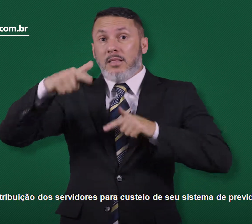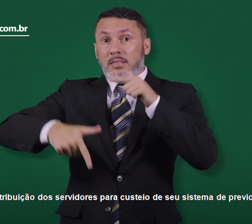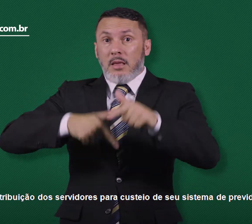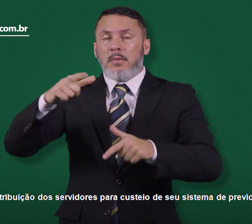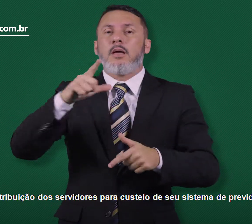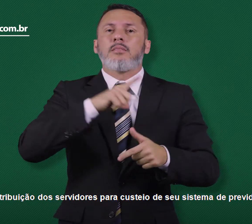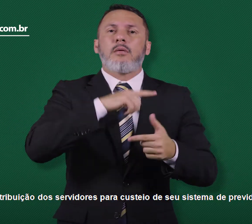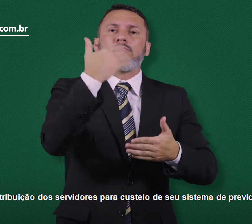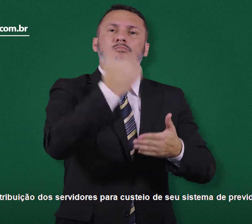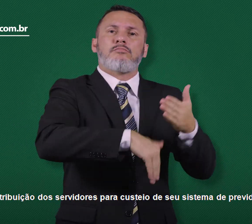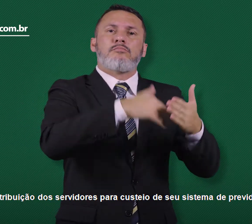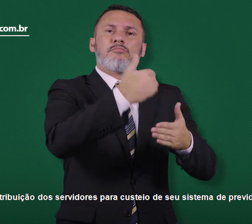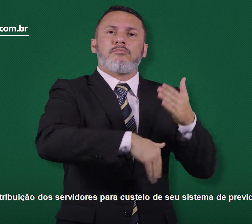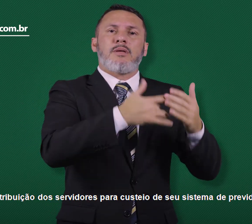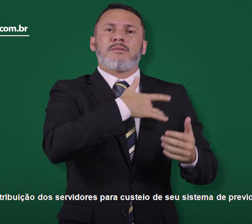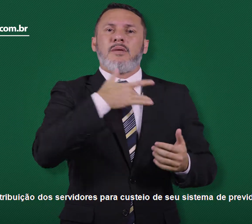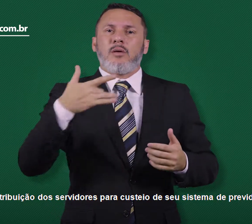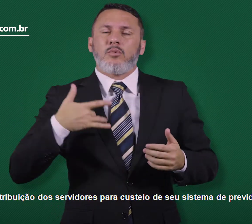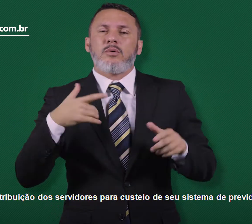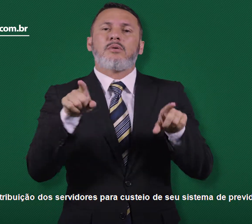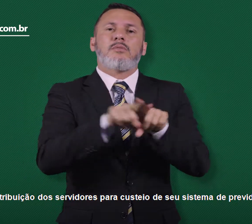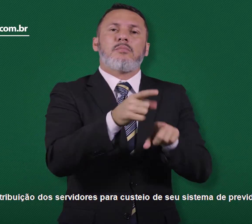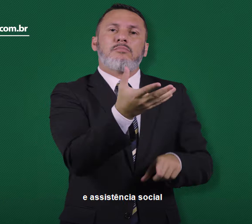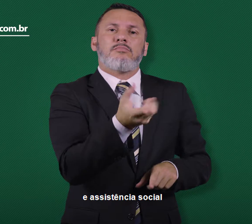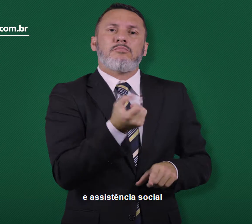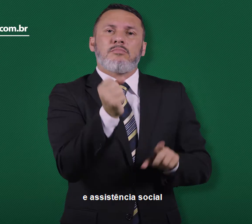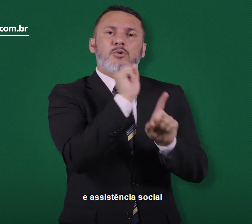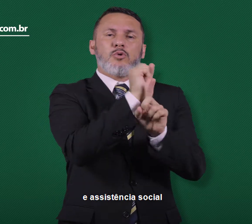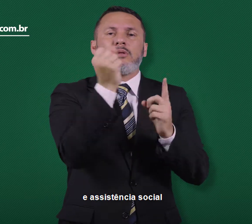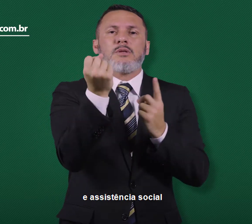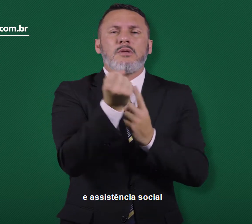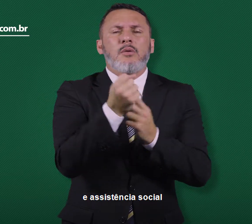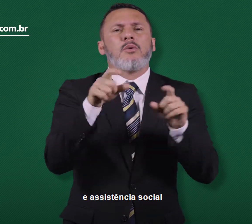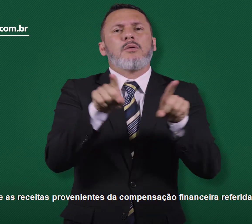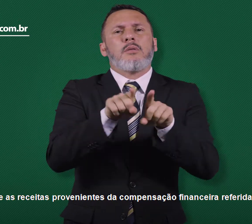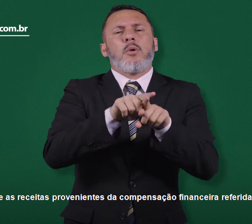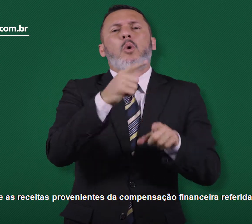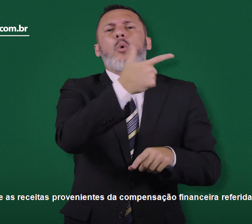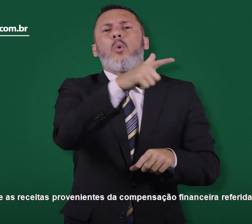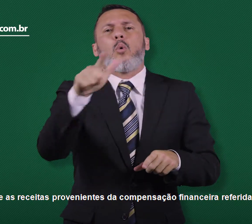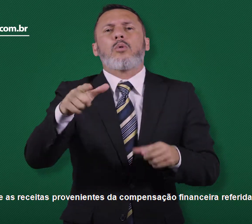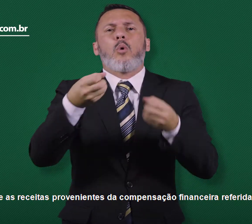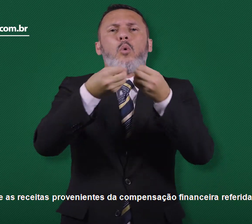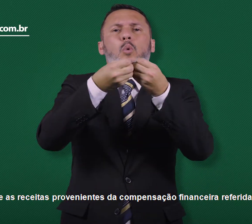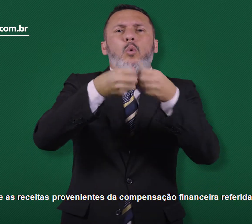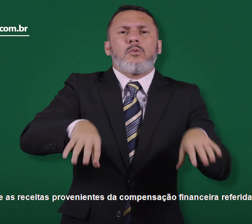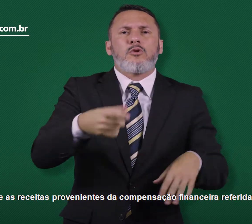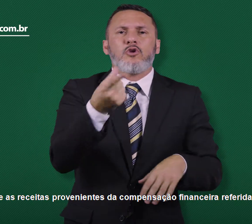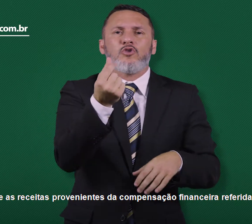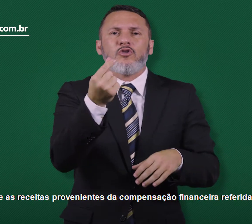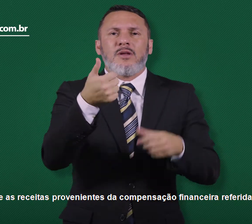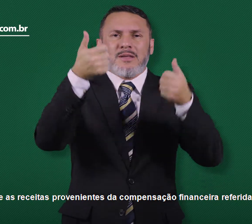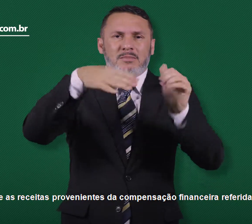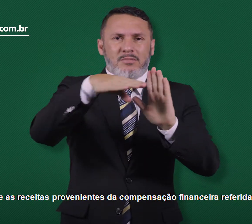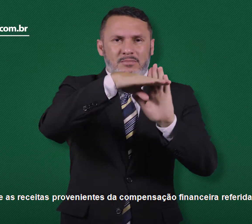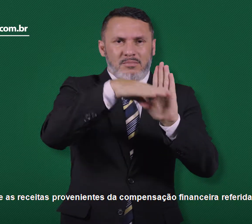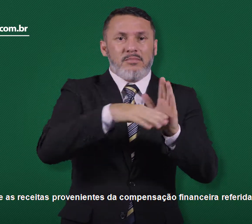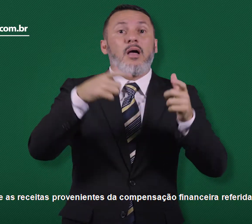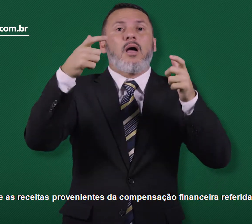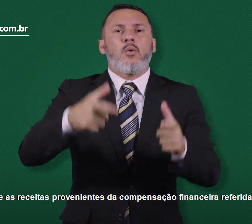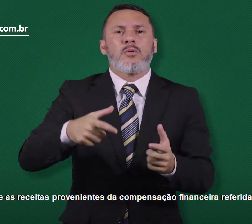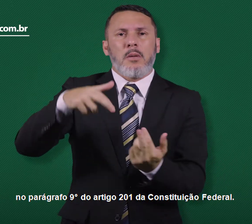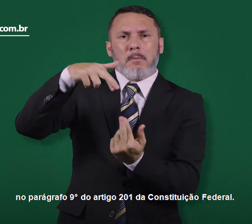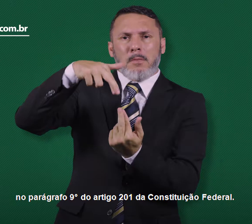dos servidores para custeio de seu sistema de previdência e assistência social e as receitas provenientes da compensação